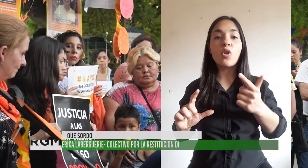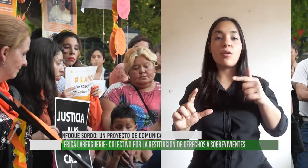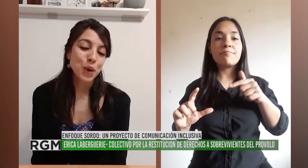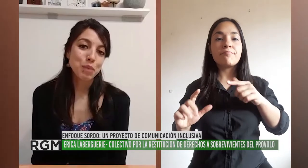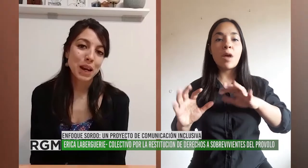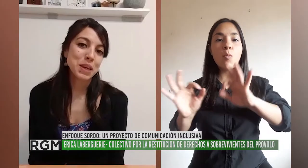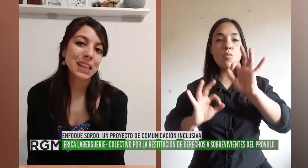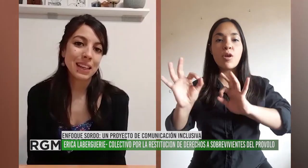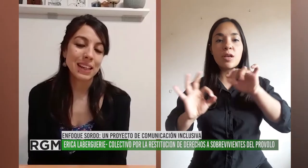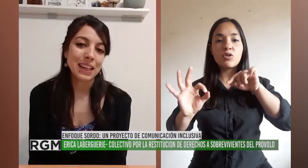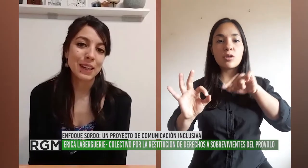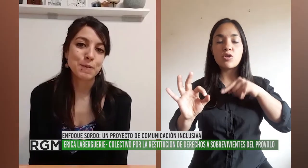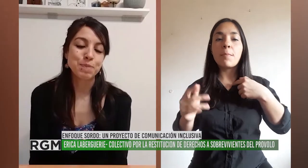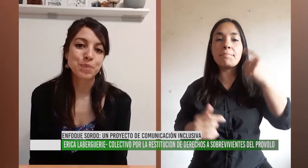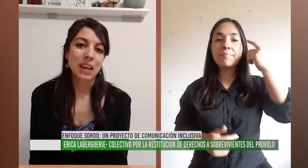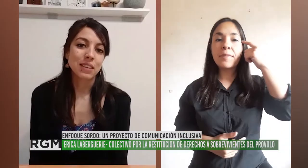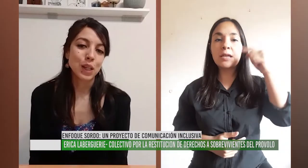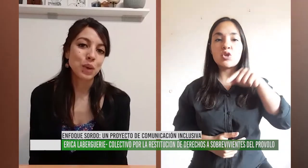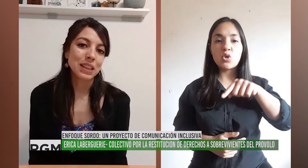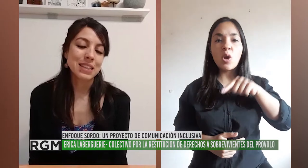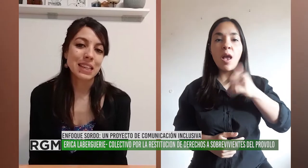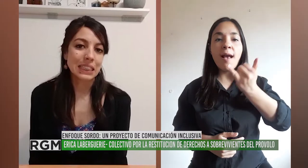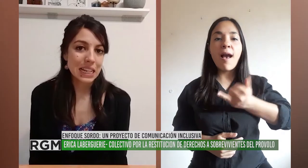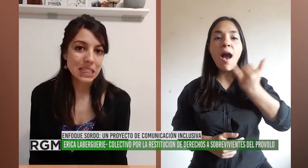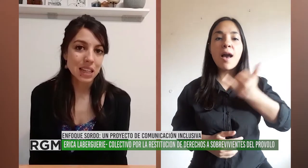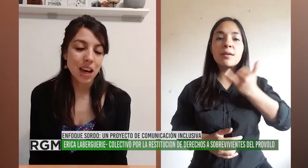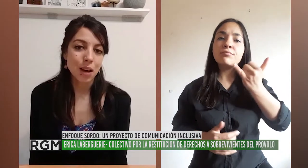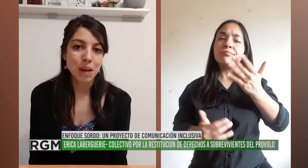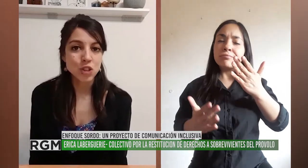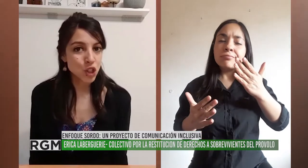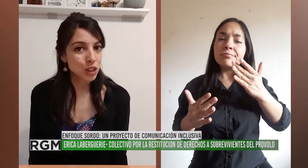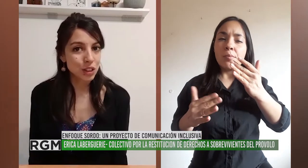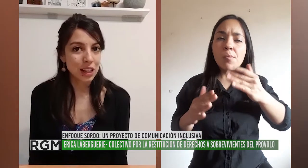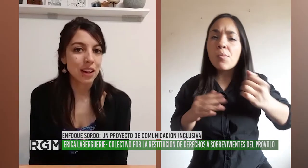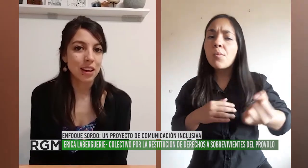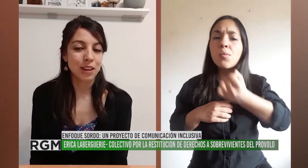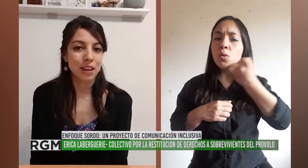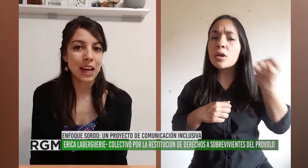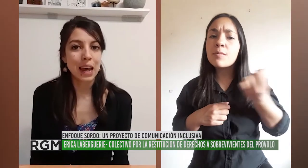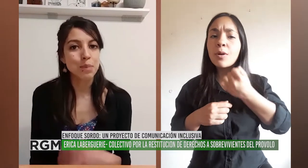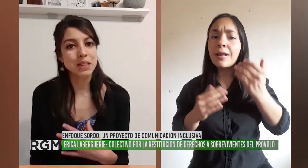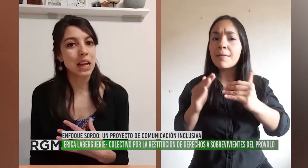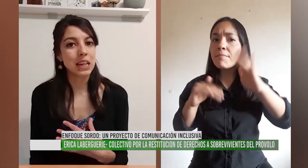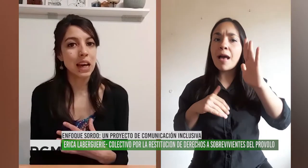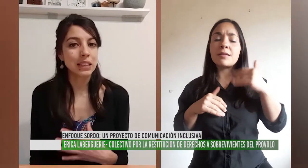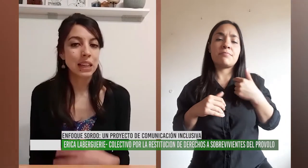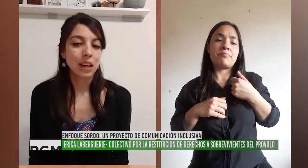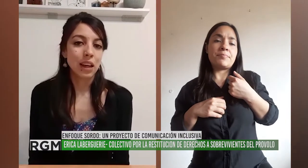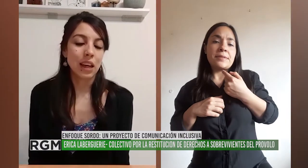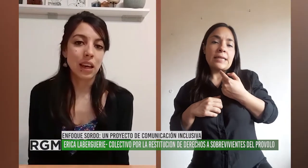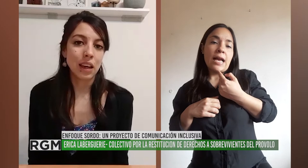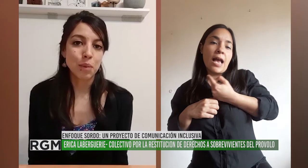Enfoque sordo para mí tiene una trascendencia mayor a la